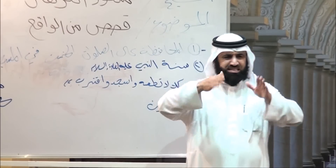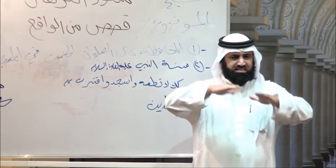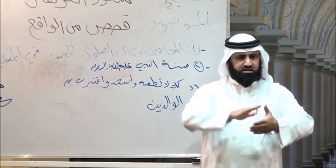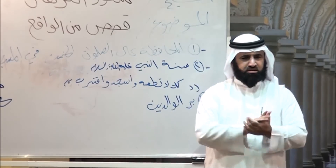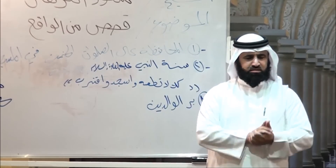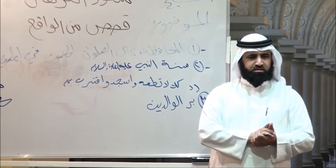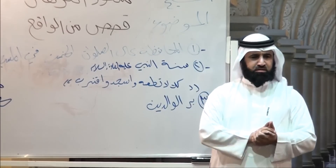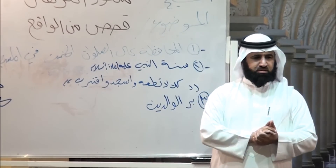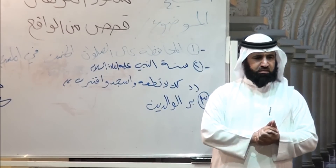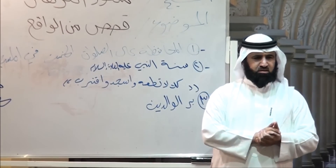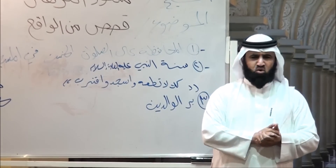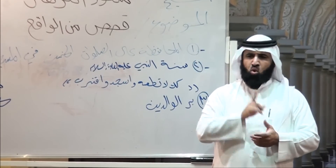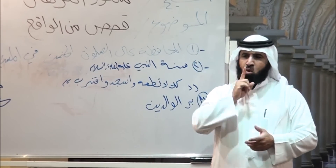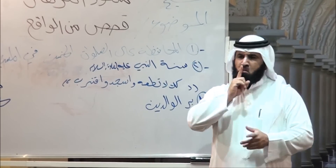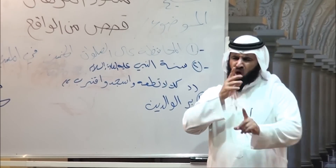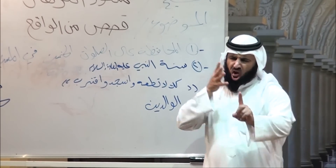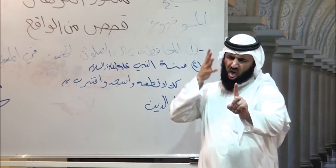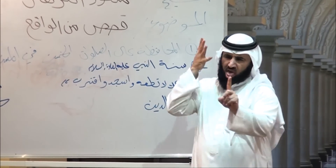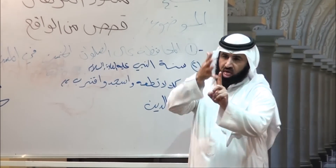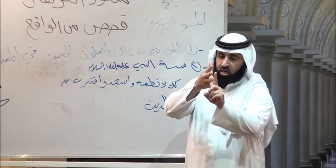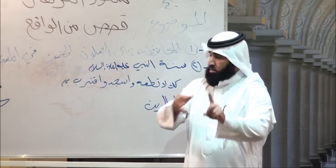قال: وهي تعاتبني بشدة